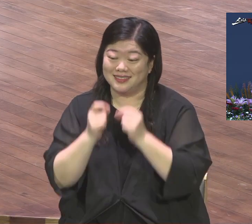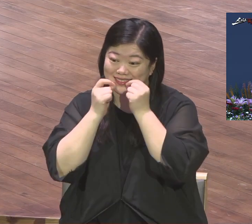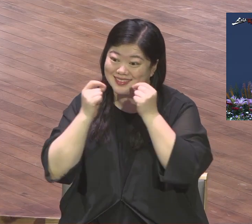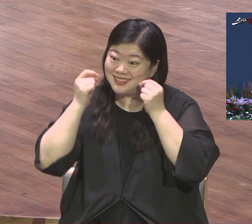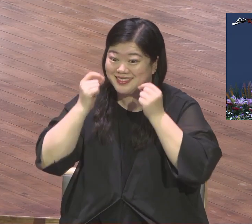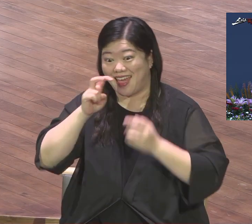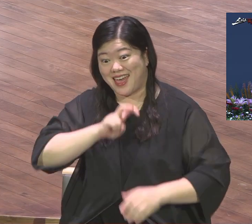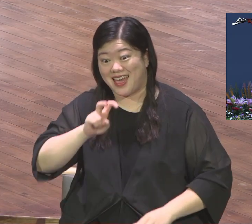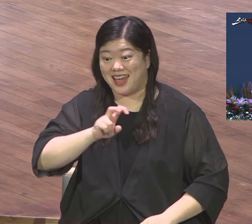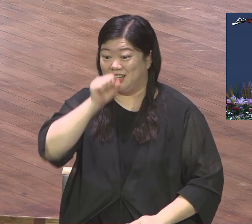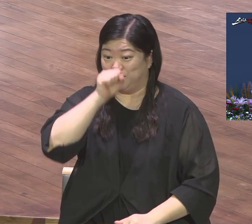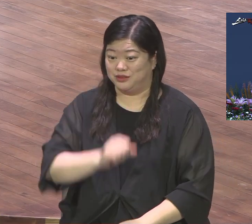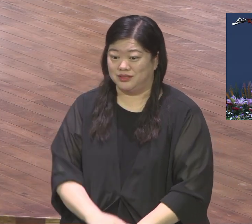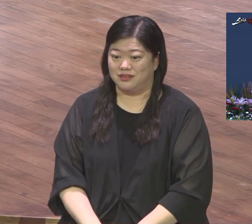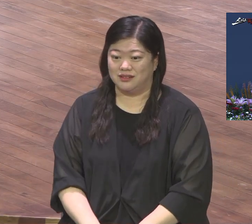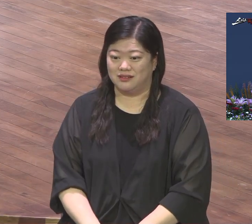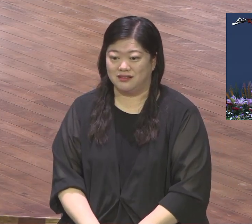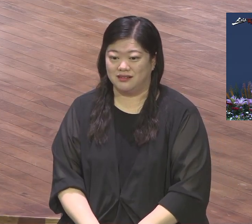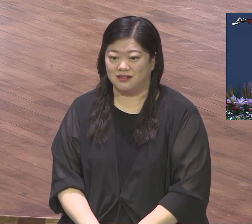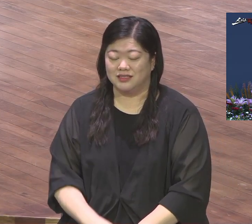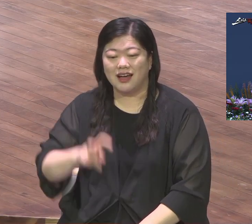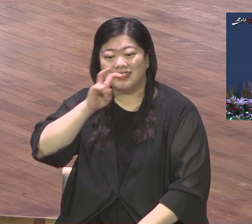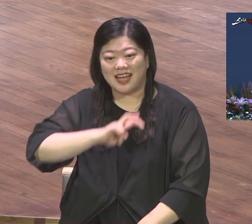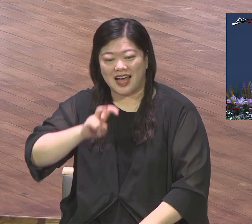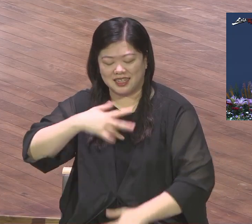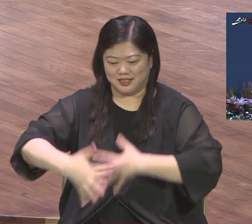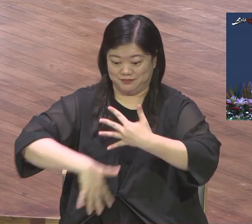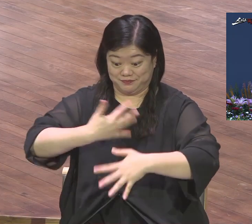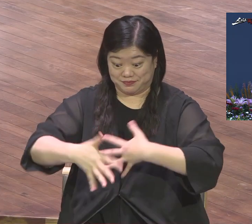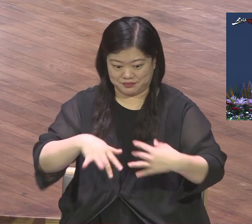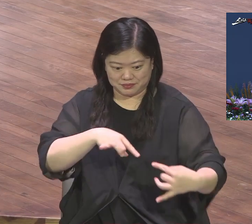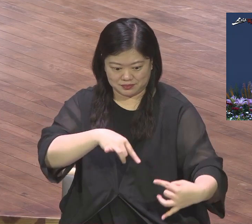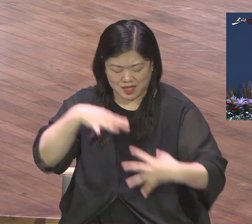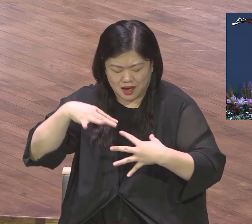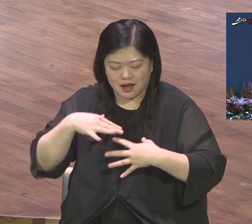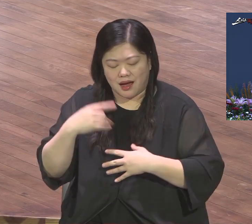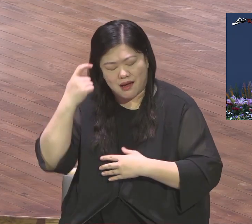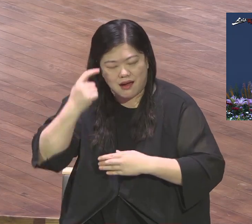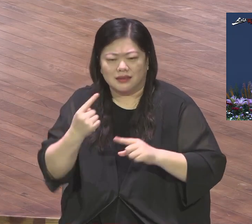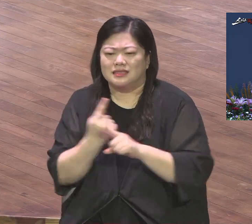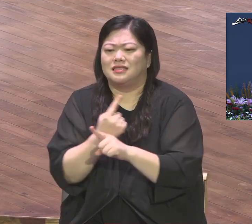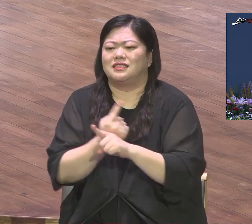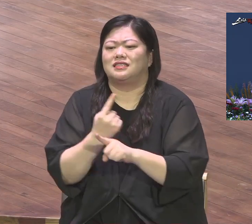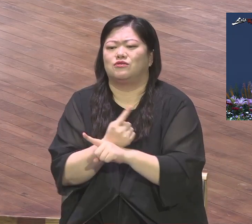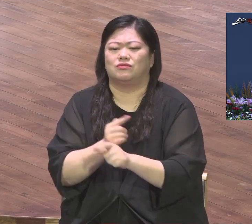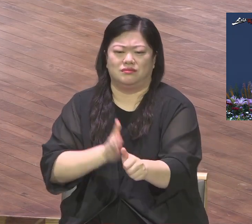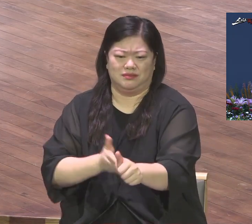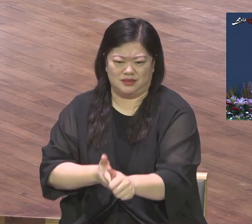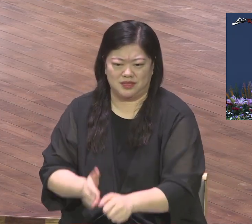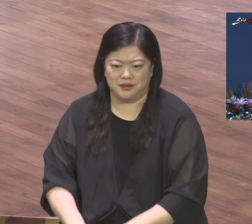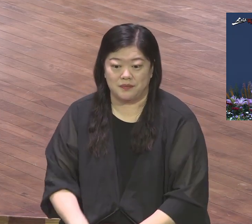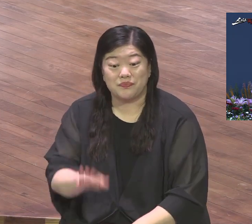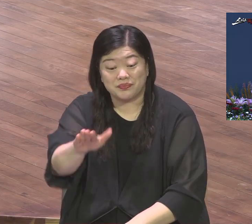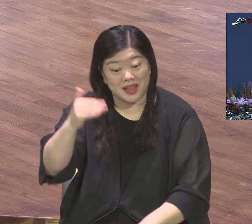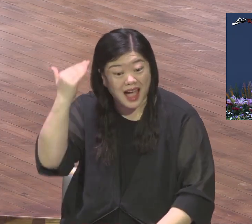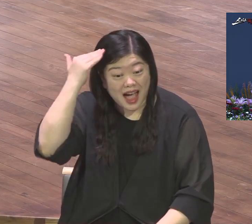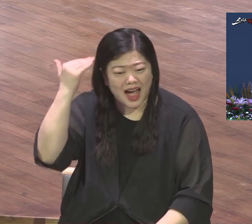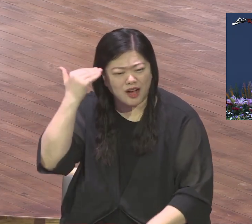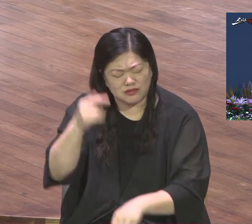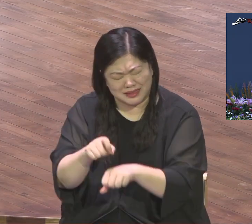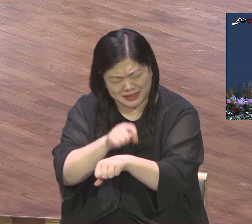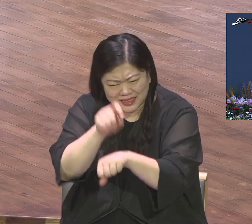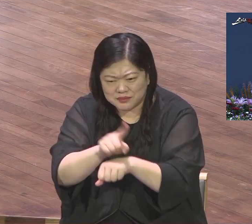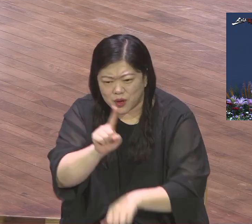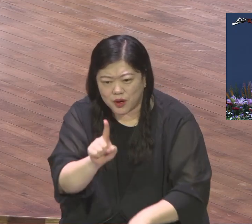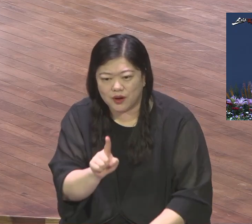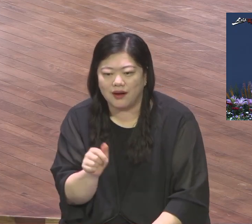통해서 내면의 치유가 일어나기 바랍니다. 모두 다 상처가 많아요. 우리 민족은 너무 상처가 많아서